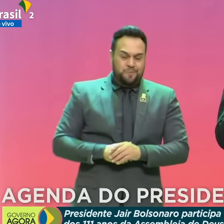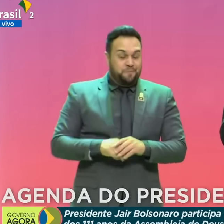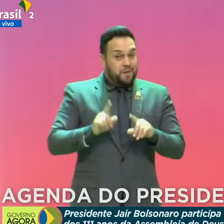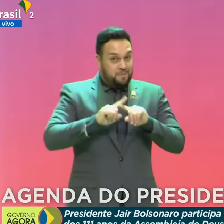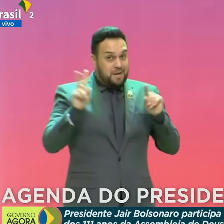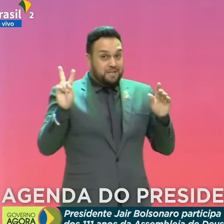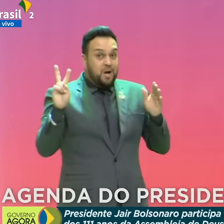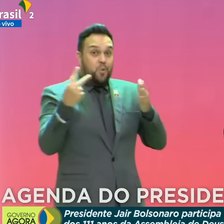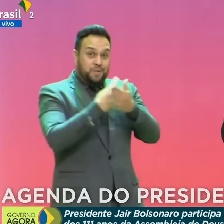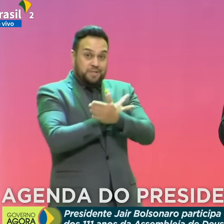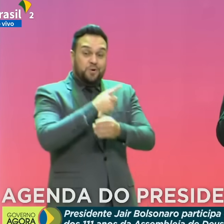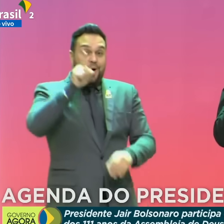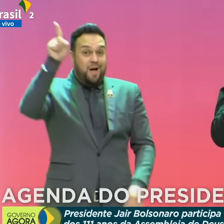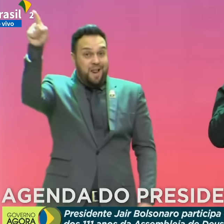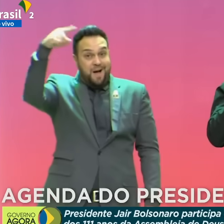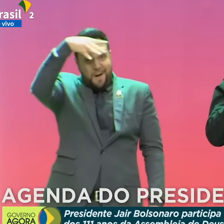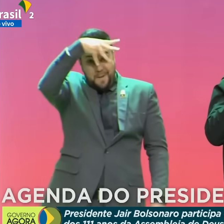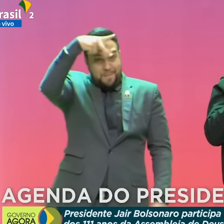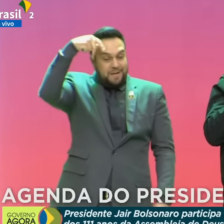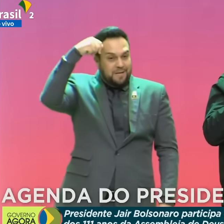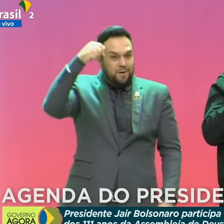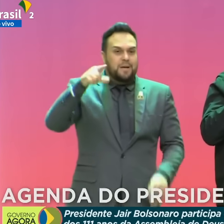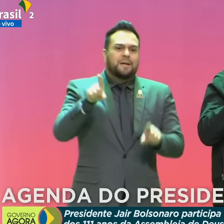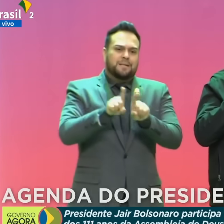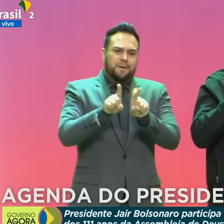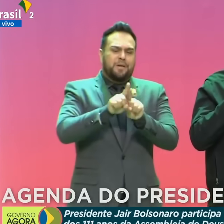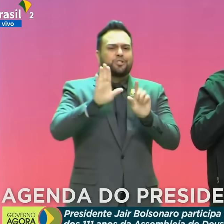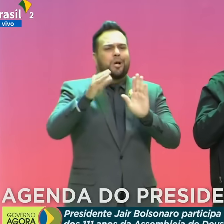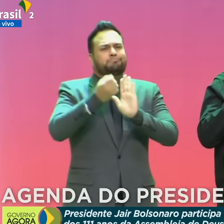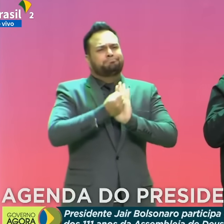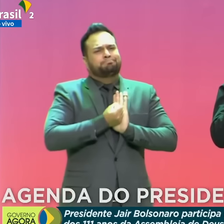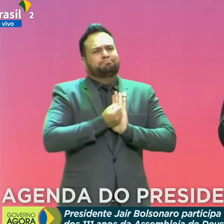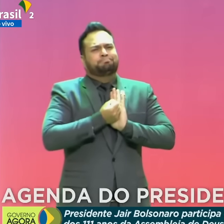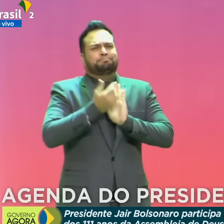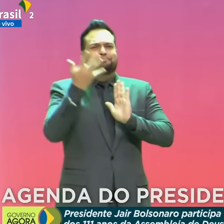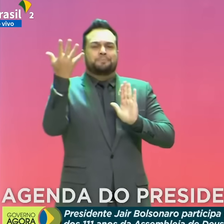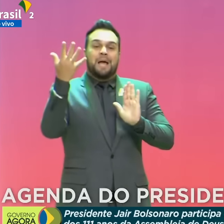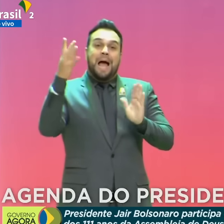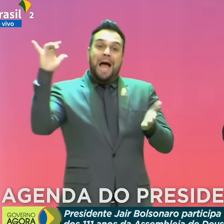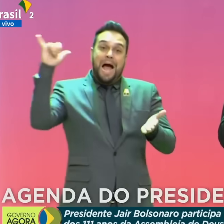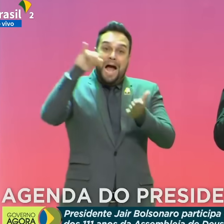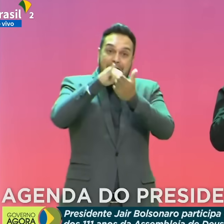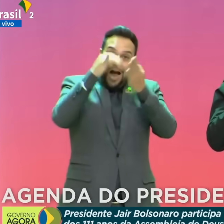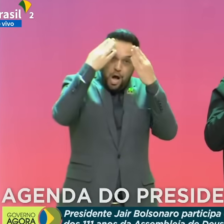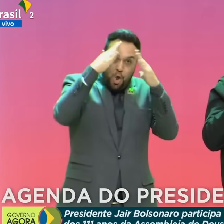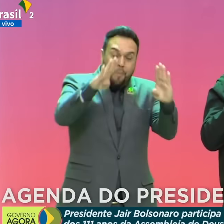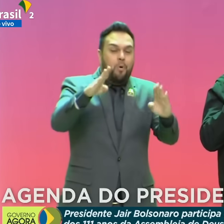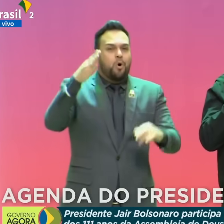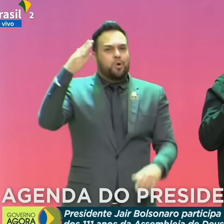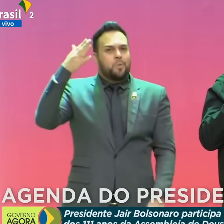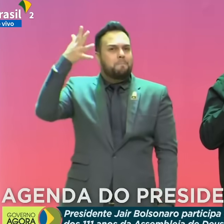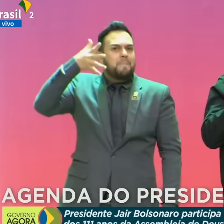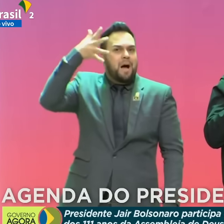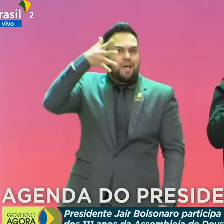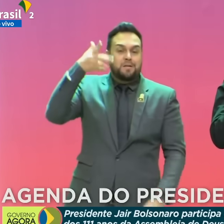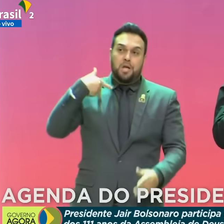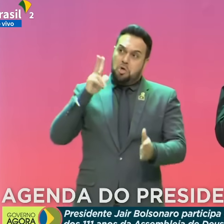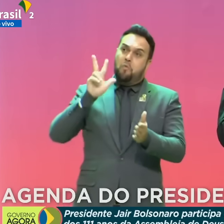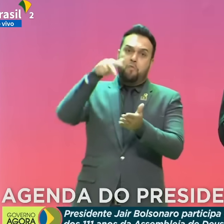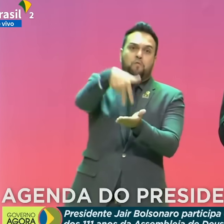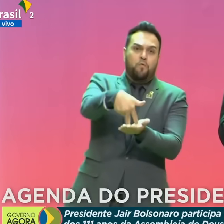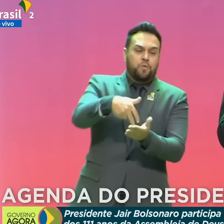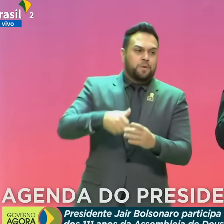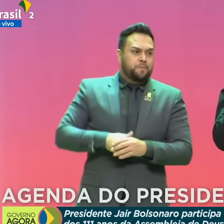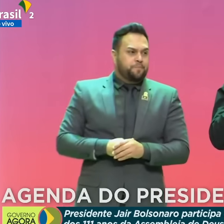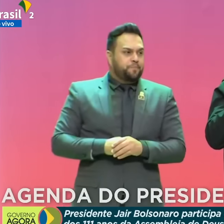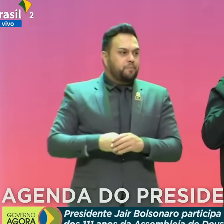Aconteceu esse momento lá, como em dezenas de outros momentos, em aeroportos, em palestras. Ao longo